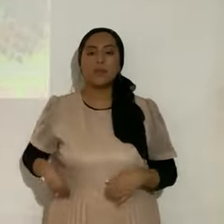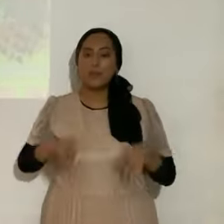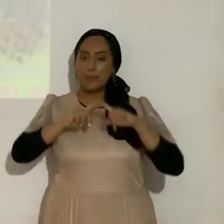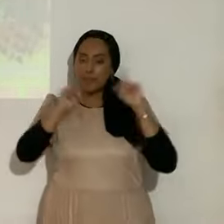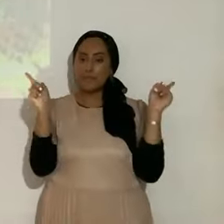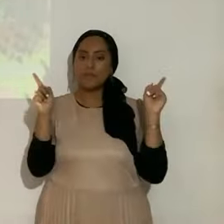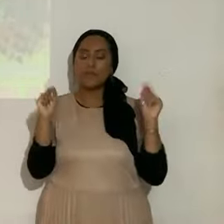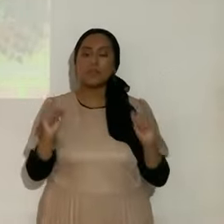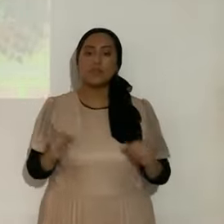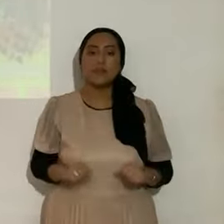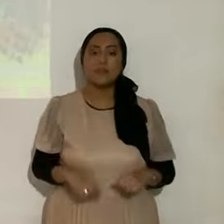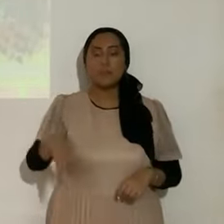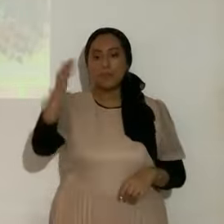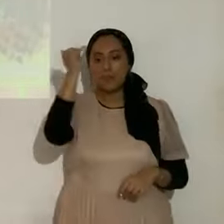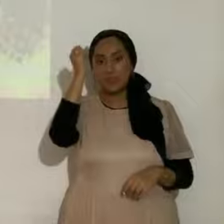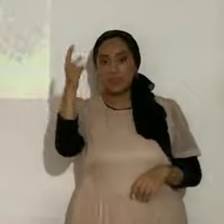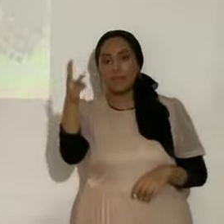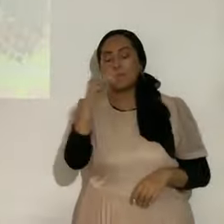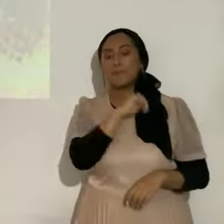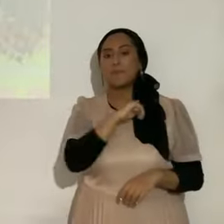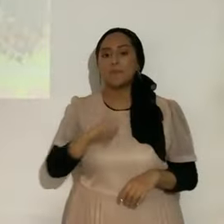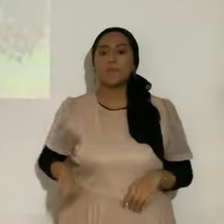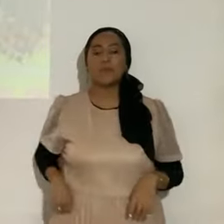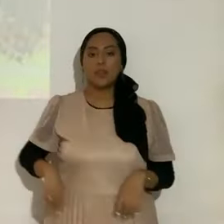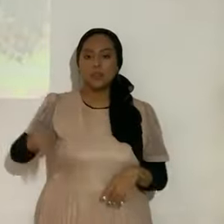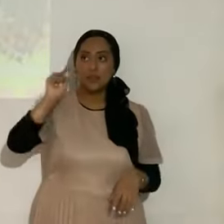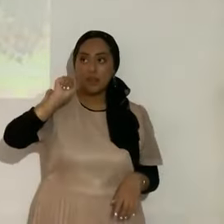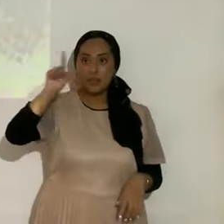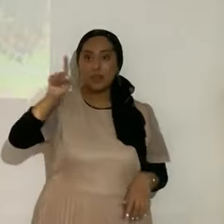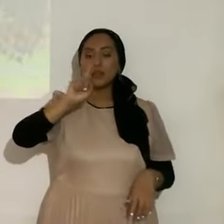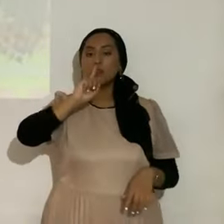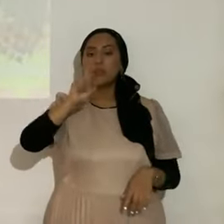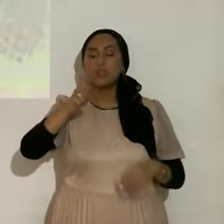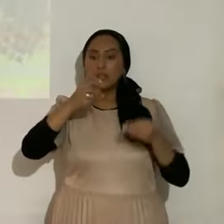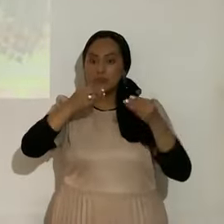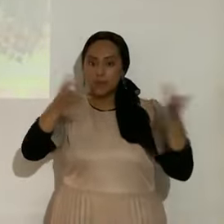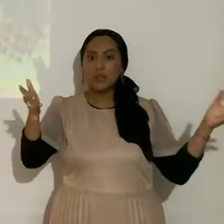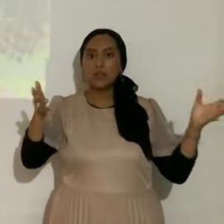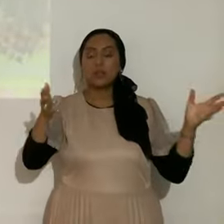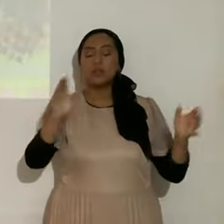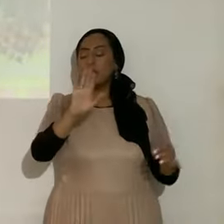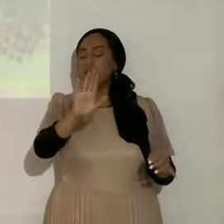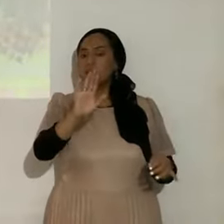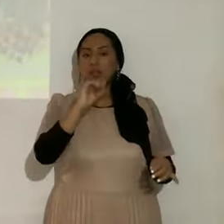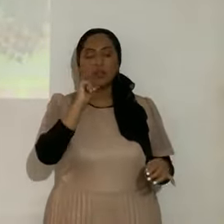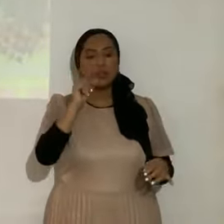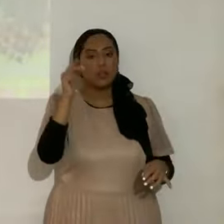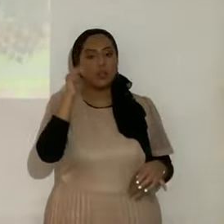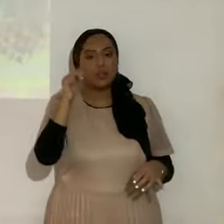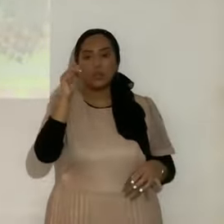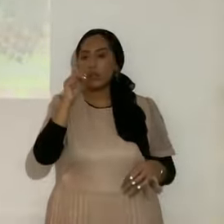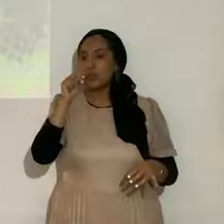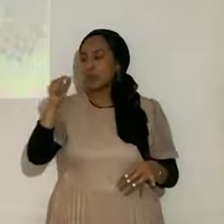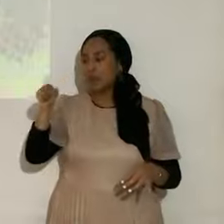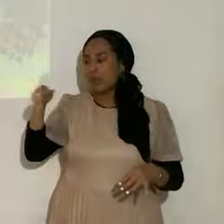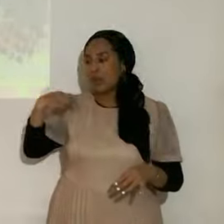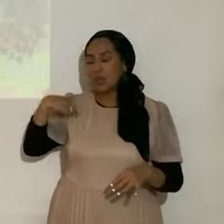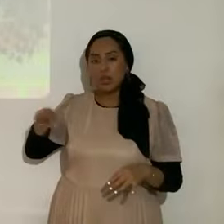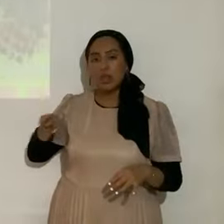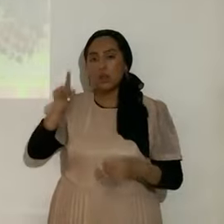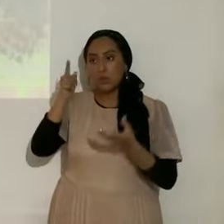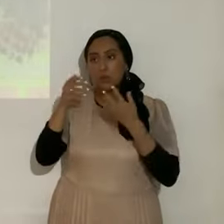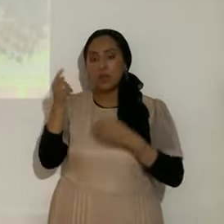estos puntos. Yahshua HaMashiach, él realmente te dice, no escuches a alguna denominación. Él